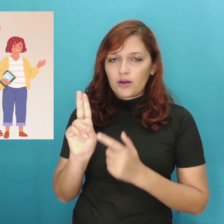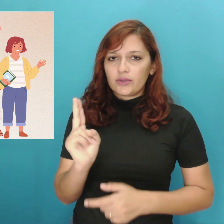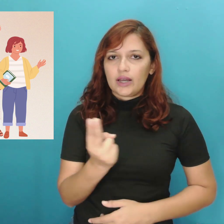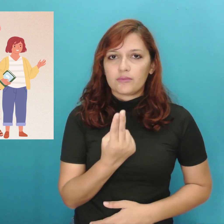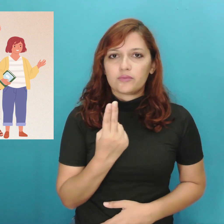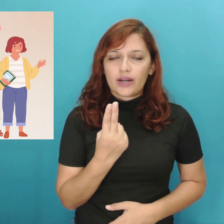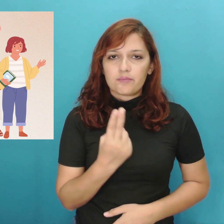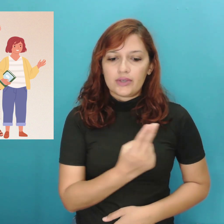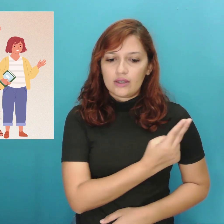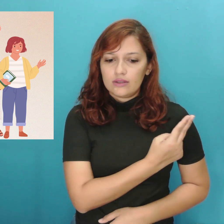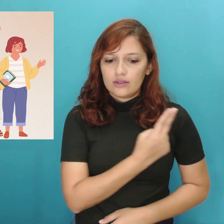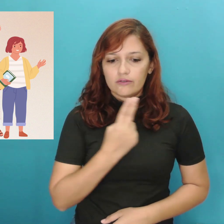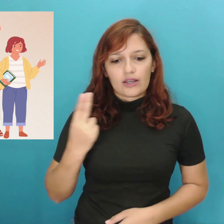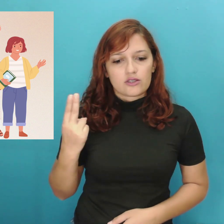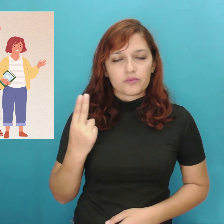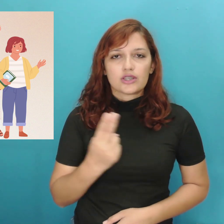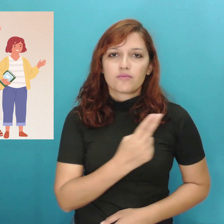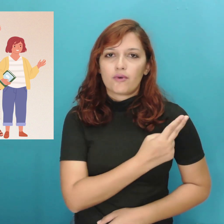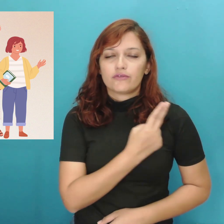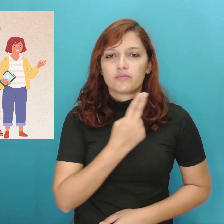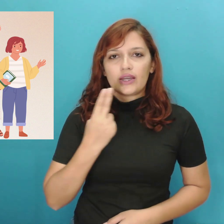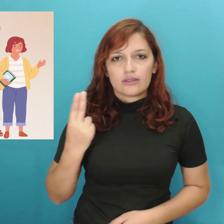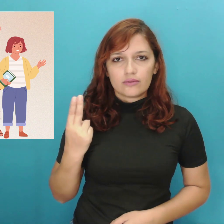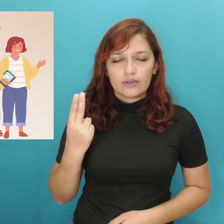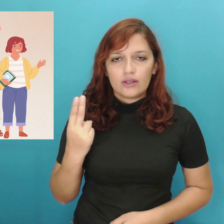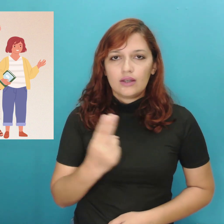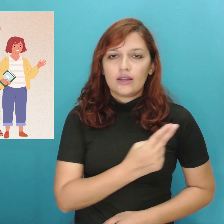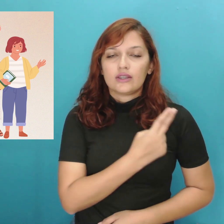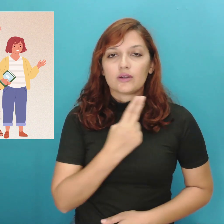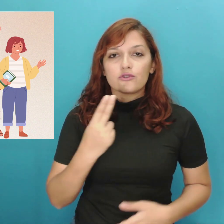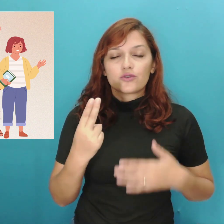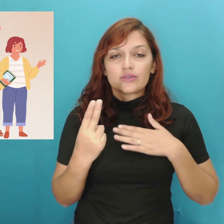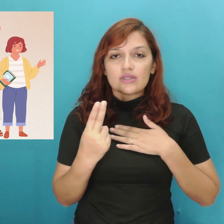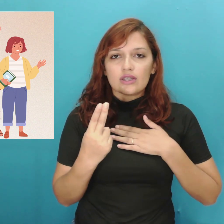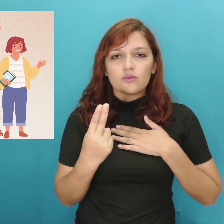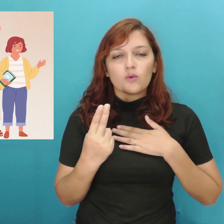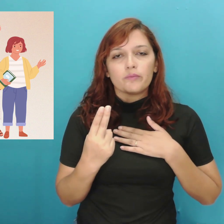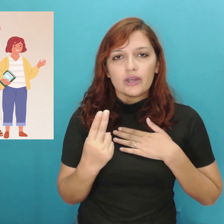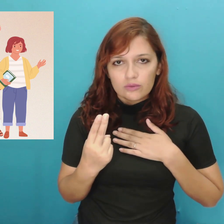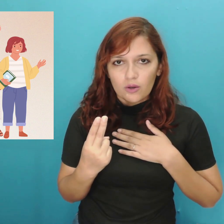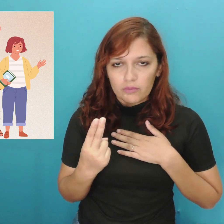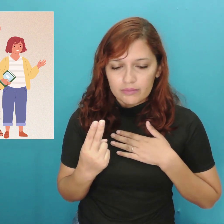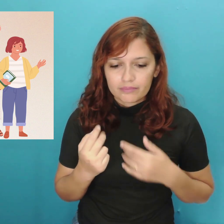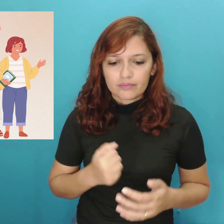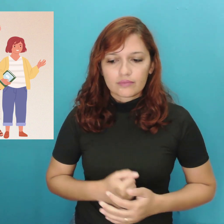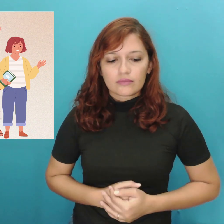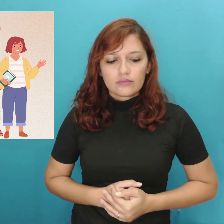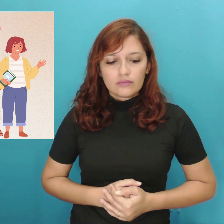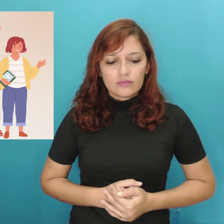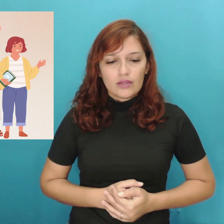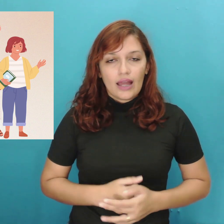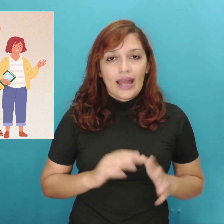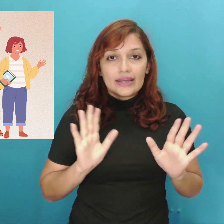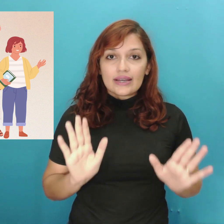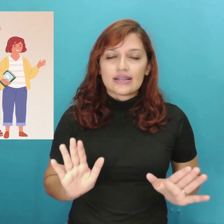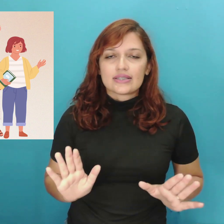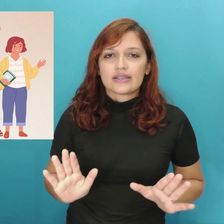da mão para mim, faço o mesmo movimento, então eu estou dizendo o meu nome. É interessante